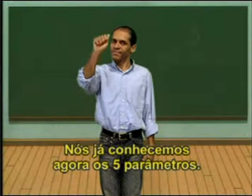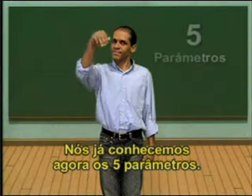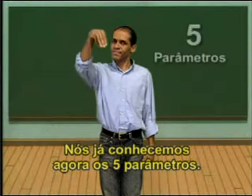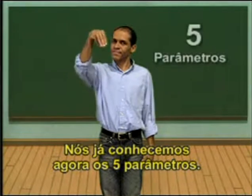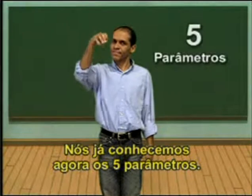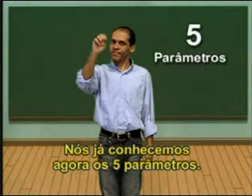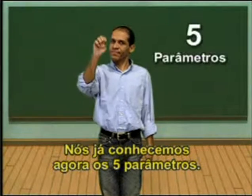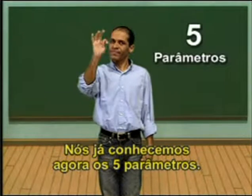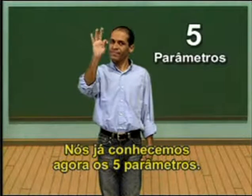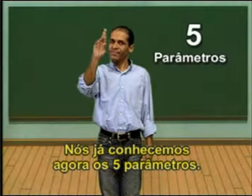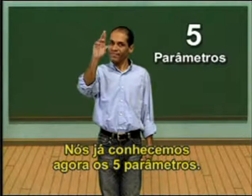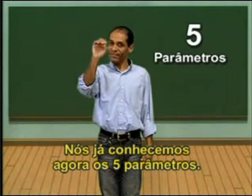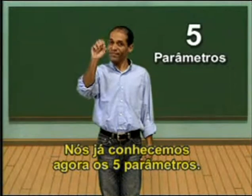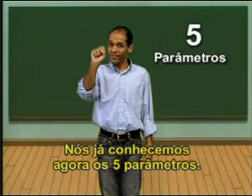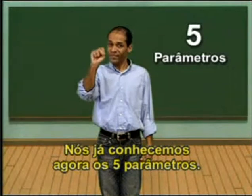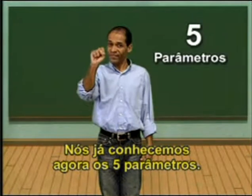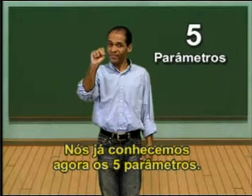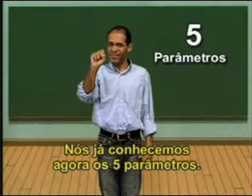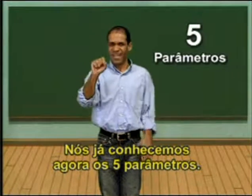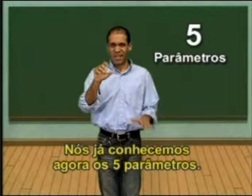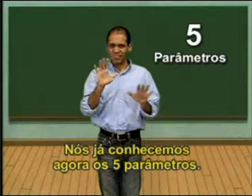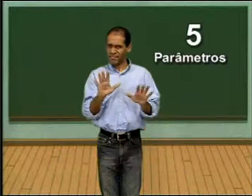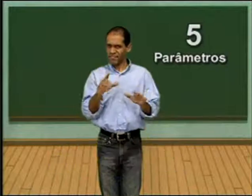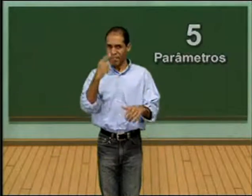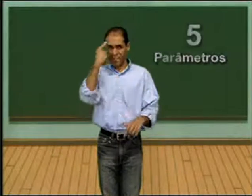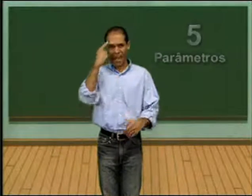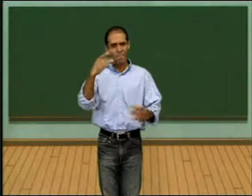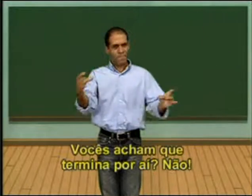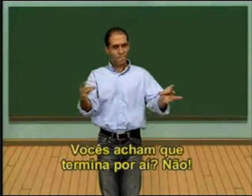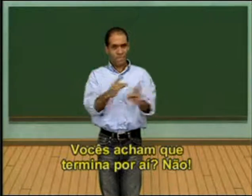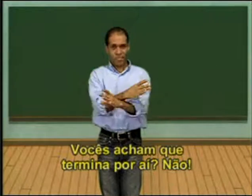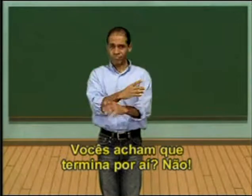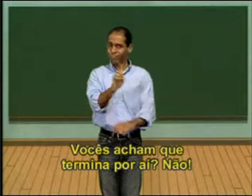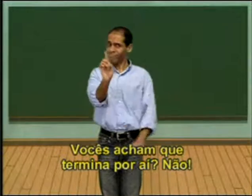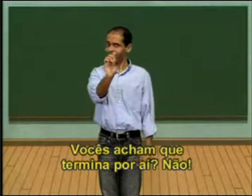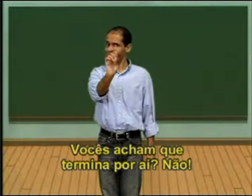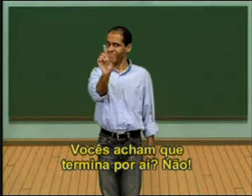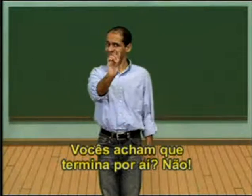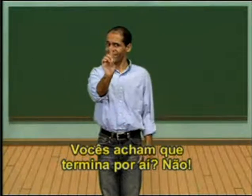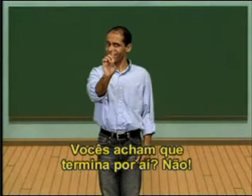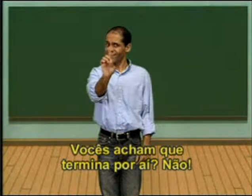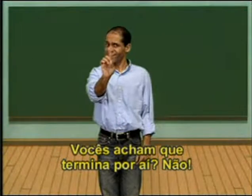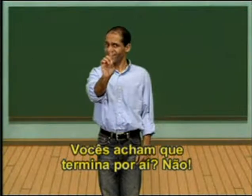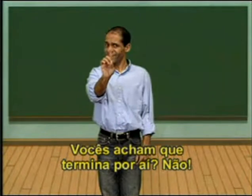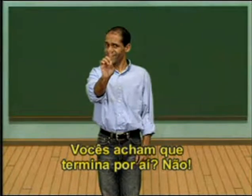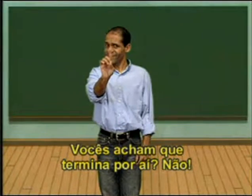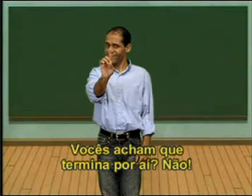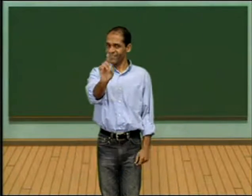Nós já conhecemos agora os 5 parâmetros. Vocês acham que termina por aí? Não.